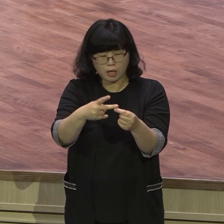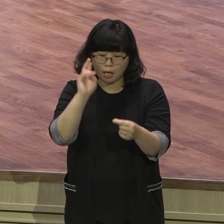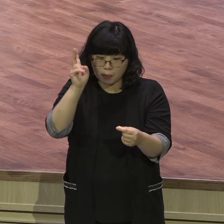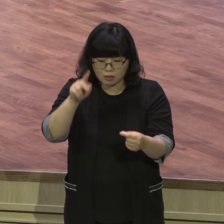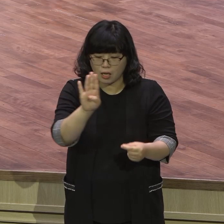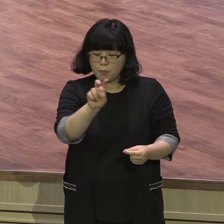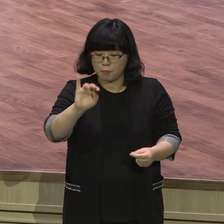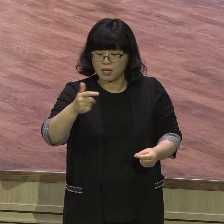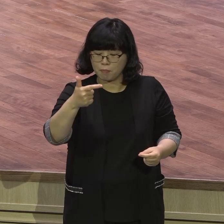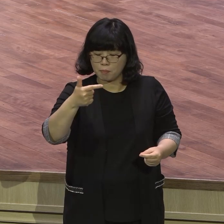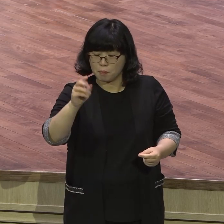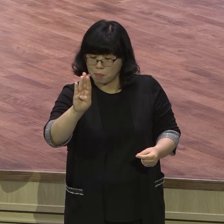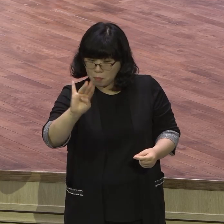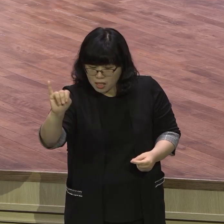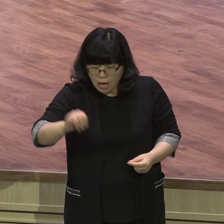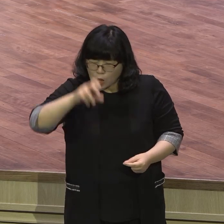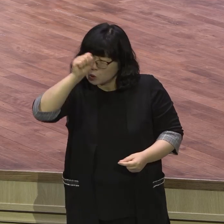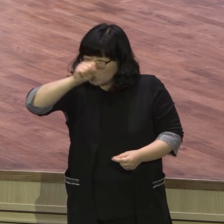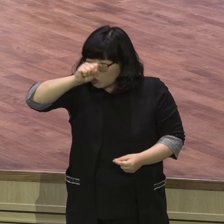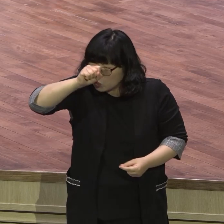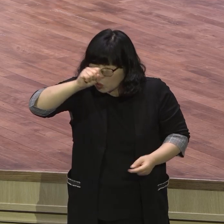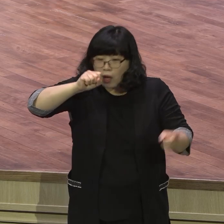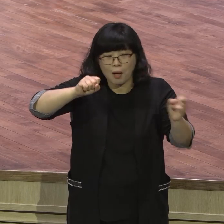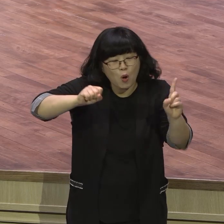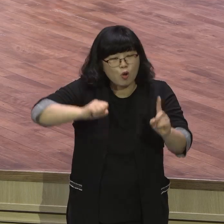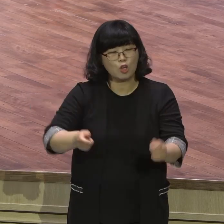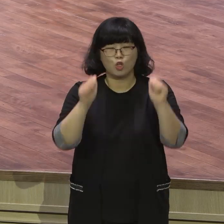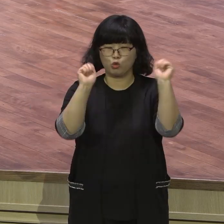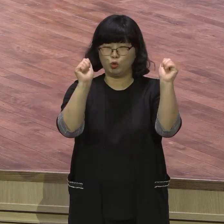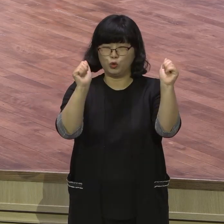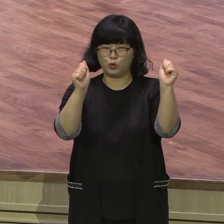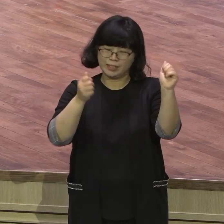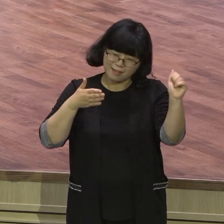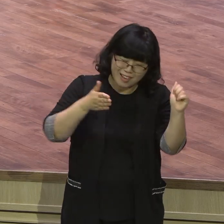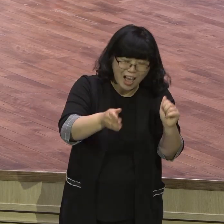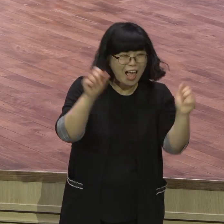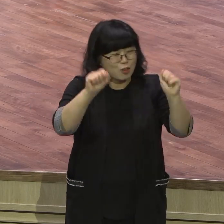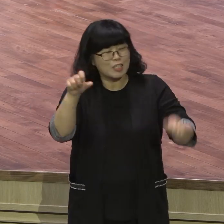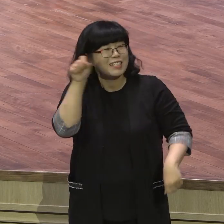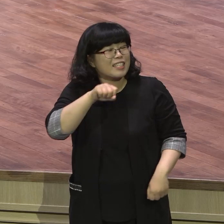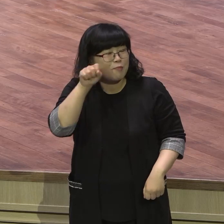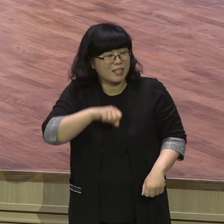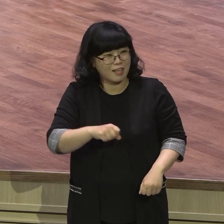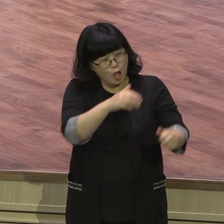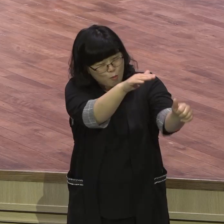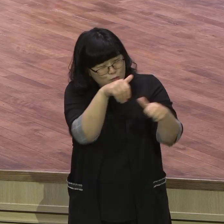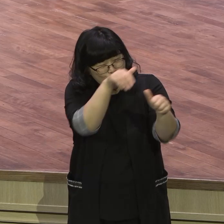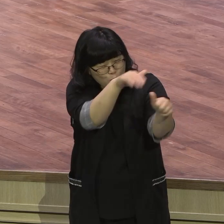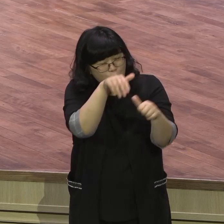여러분이 잘 보셔야 될 것이요. 추려급 이후에 나타난 이 금송화재 사건이